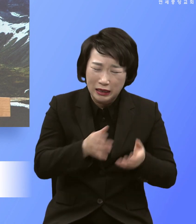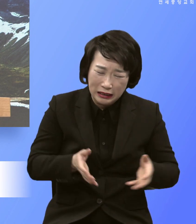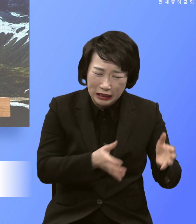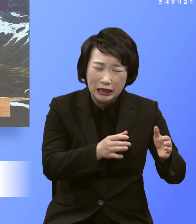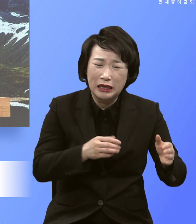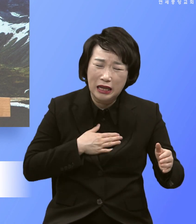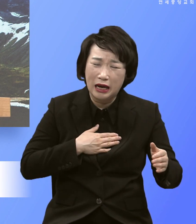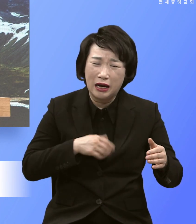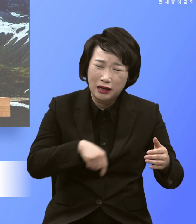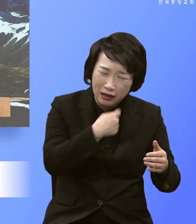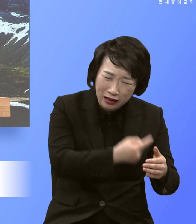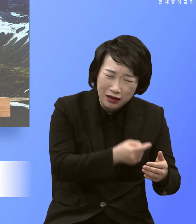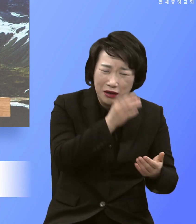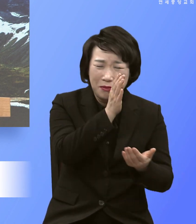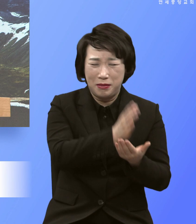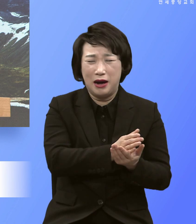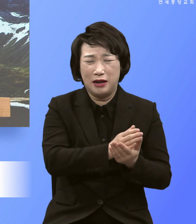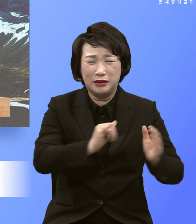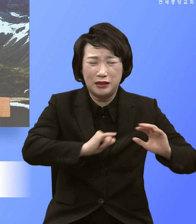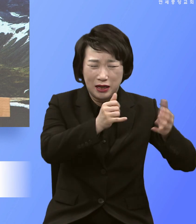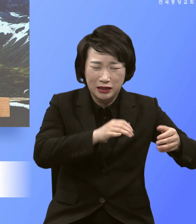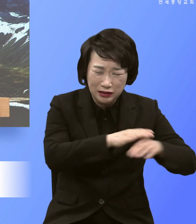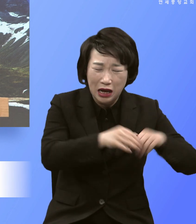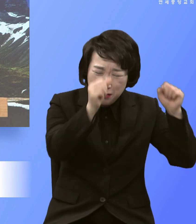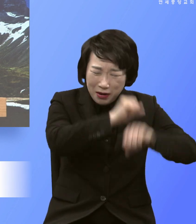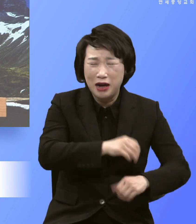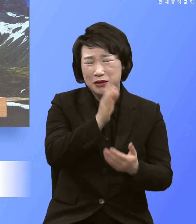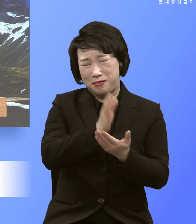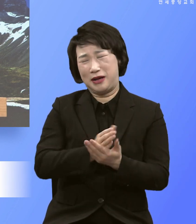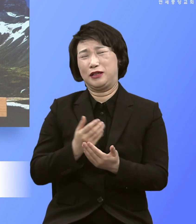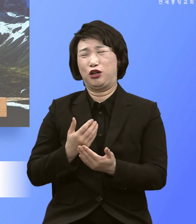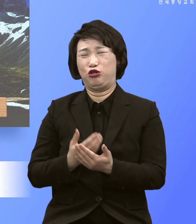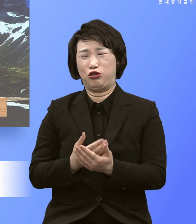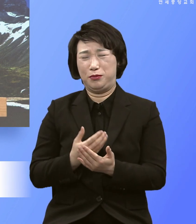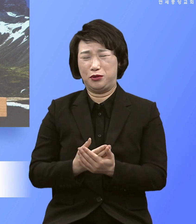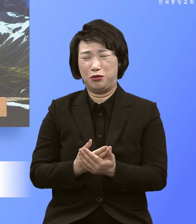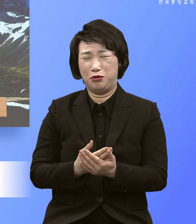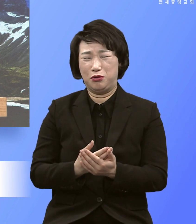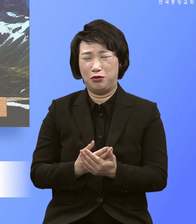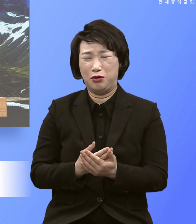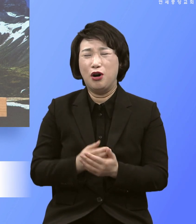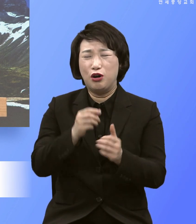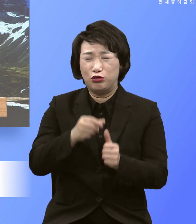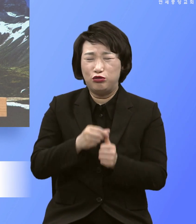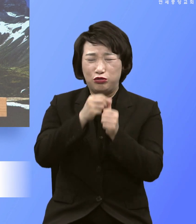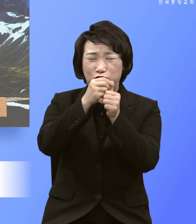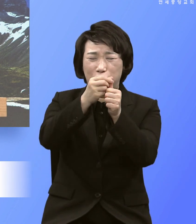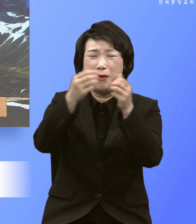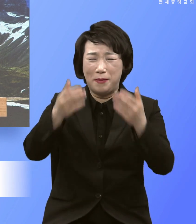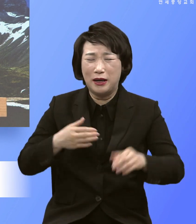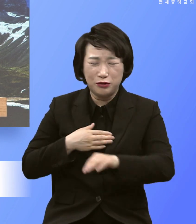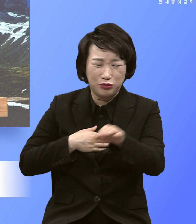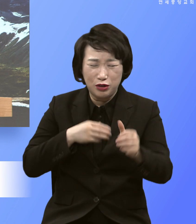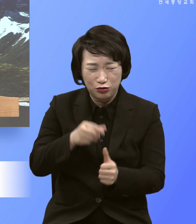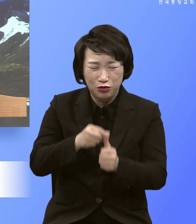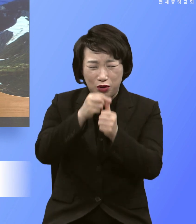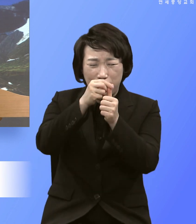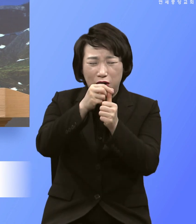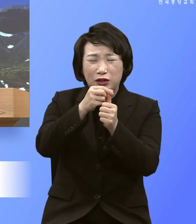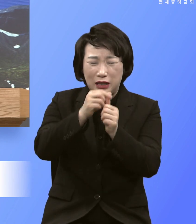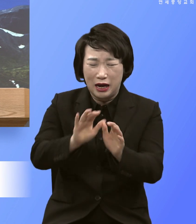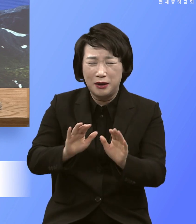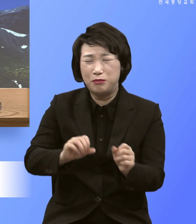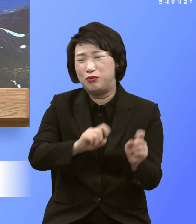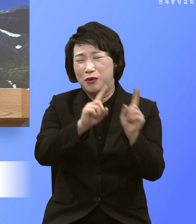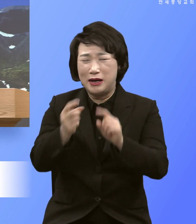길에 함께 가 세속적으로 멸망하지 않게 하시고 구원받은 구원의 반열에서